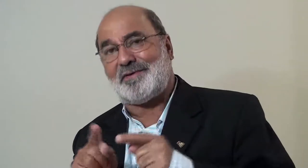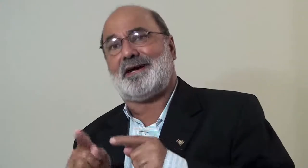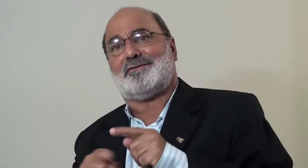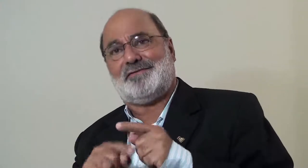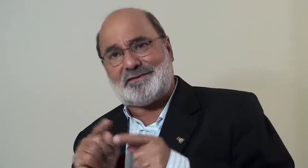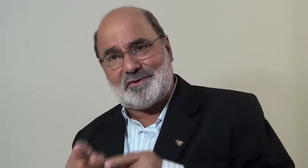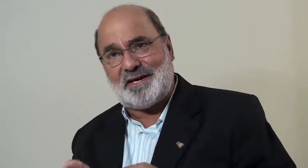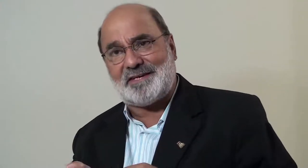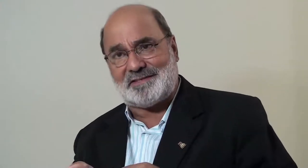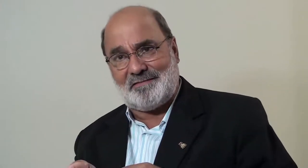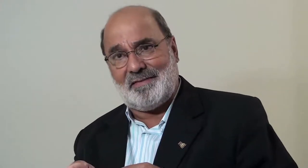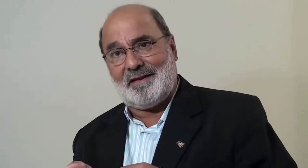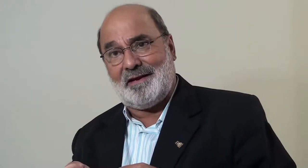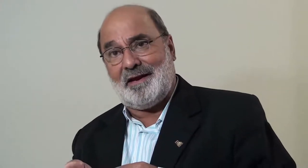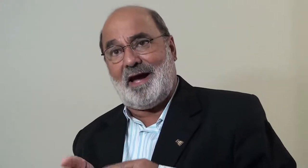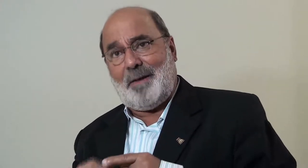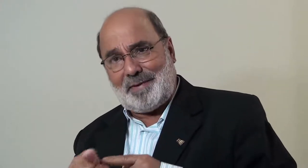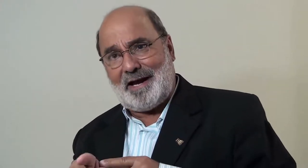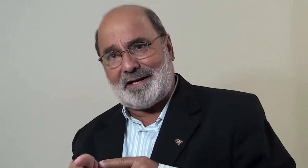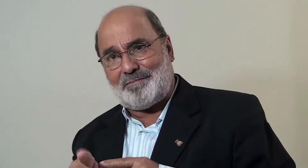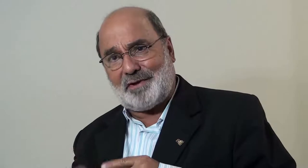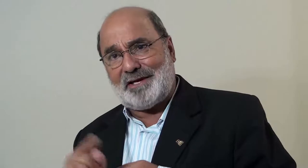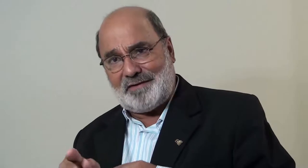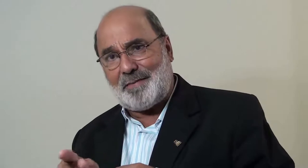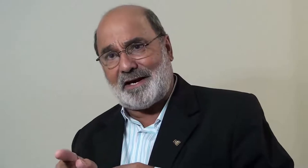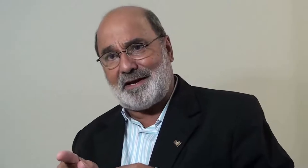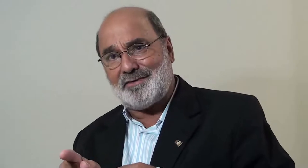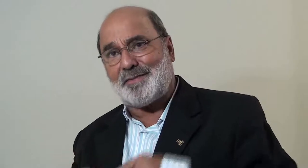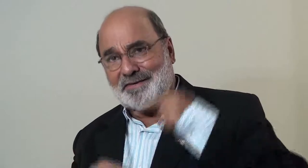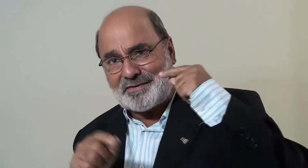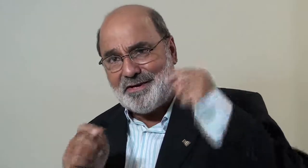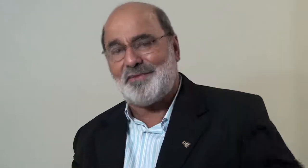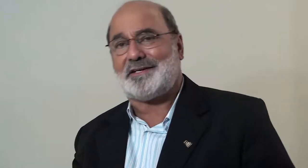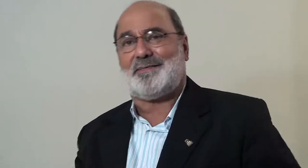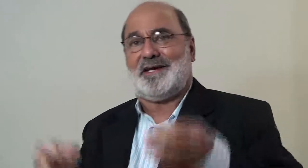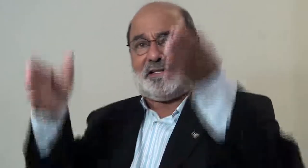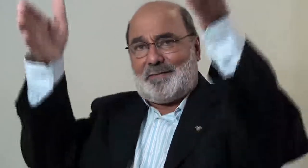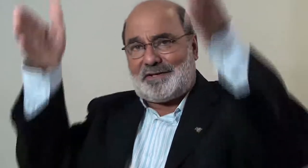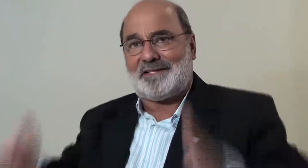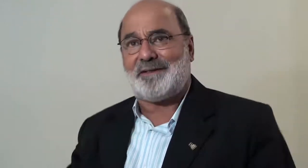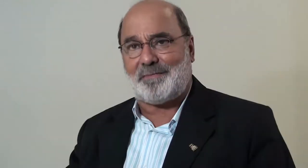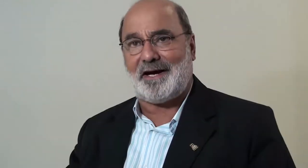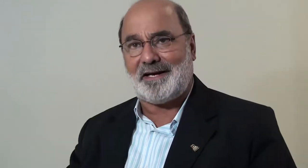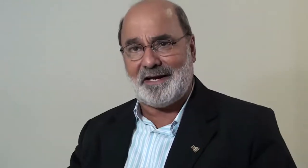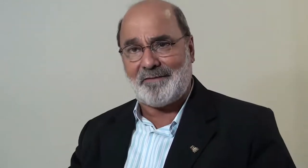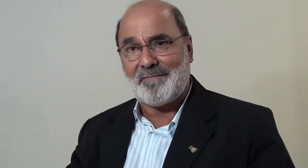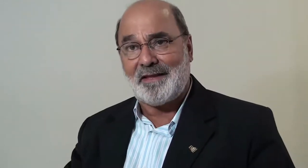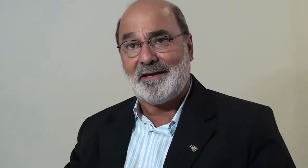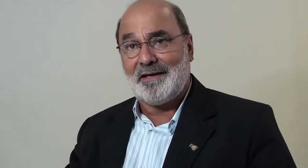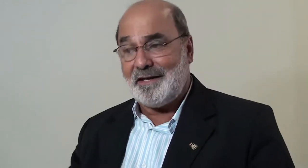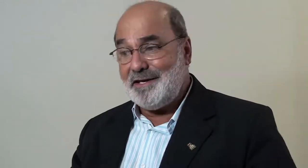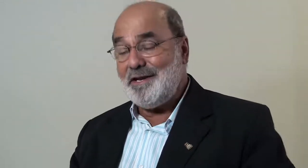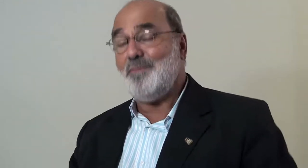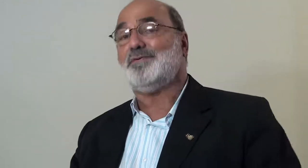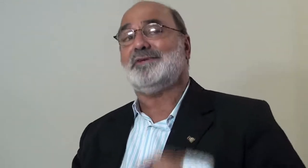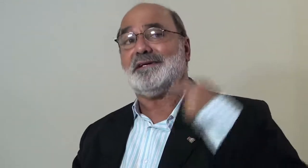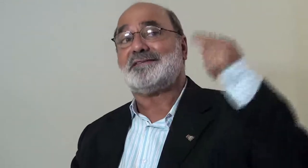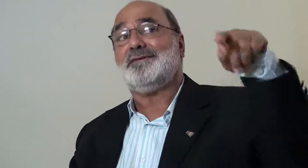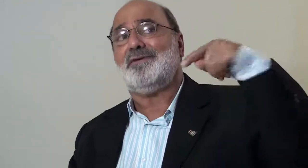cara confeccionasse a placa para eu levar para Garanhuns, para 5 horas da manhã estar botando essa placa lá. E não podia ser no